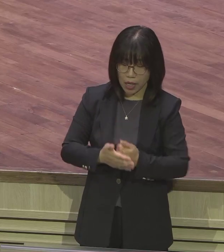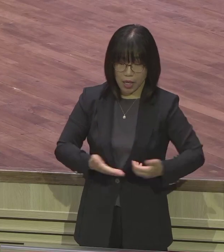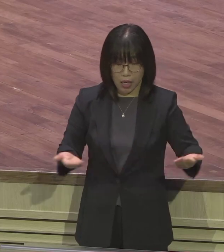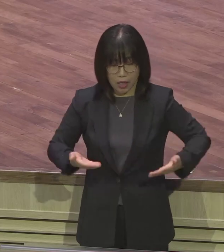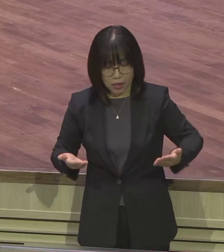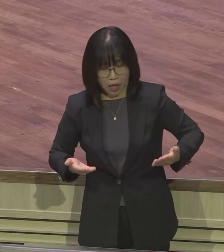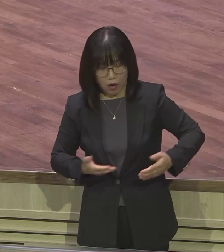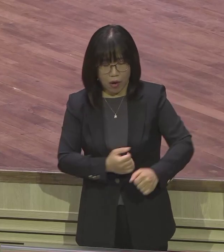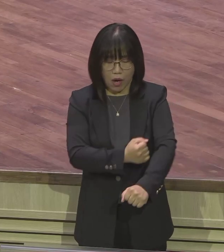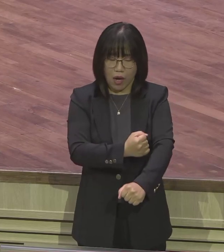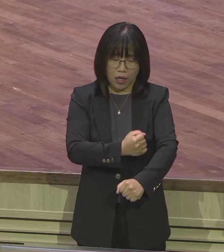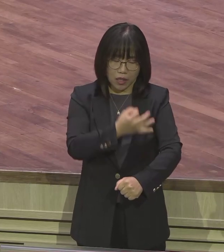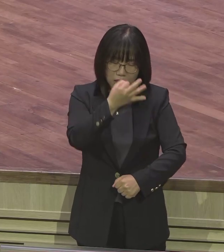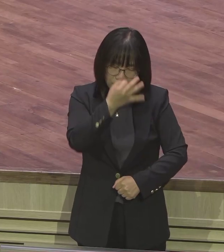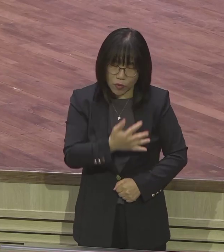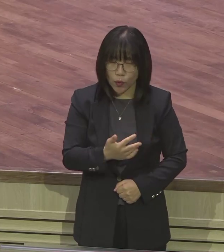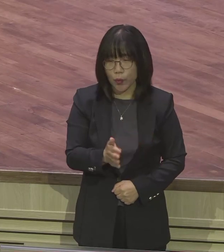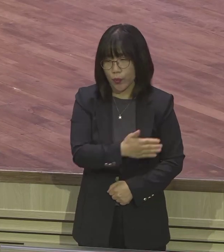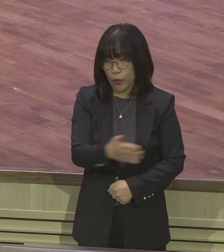하세요.